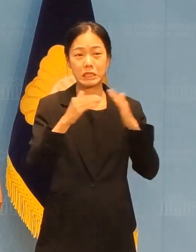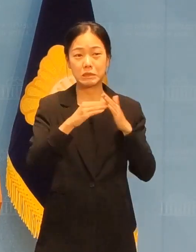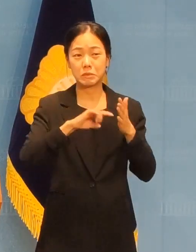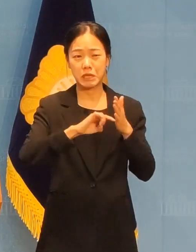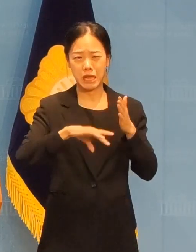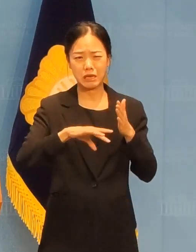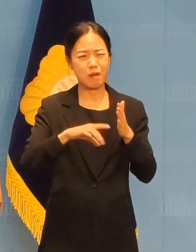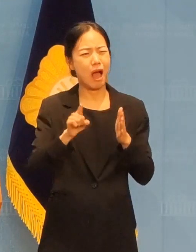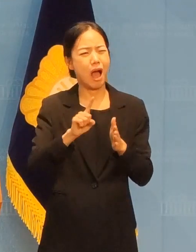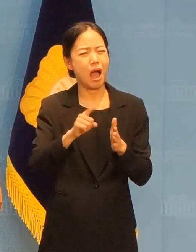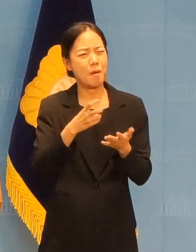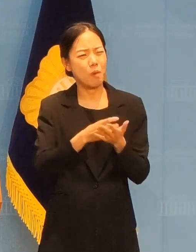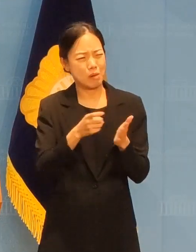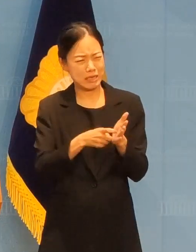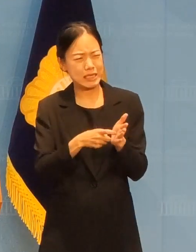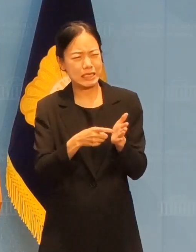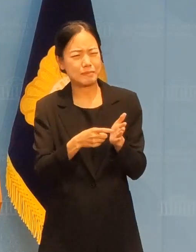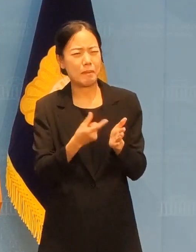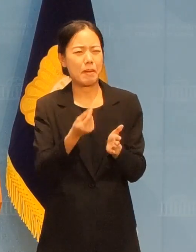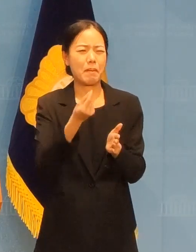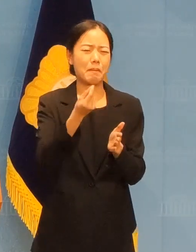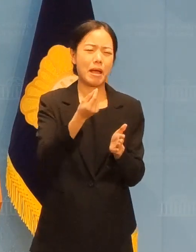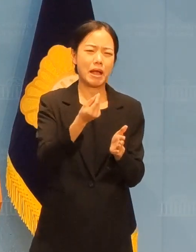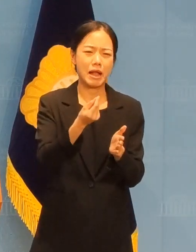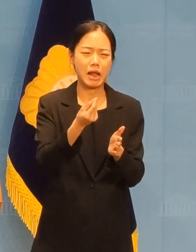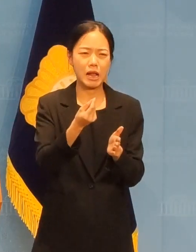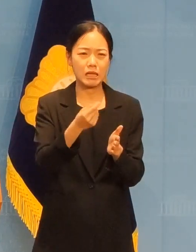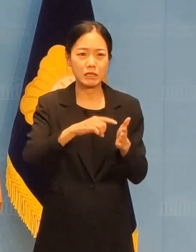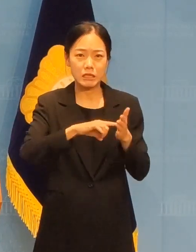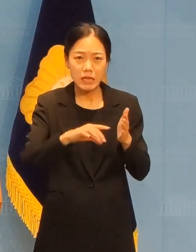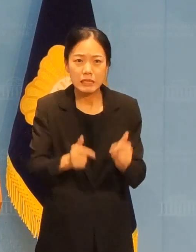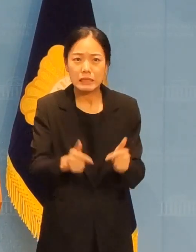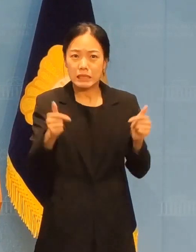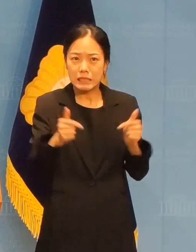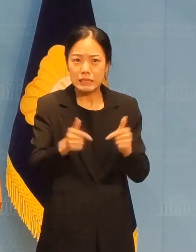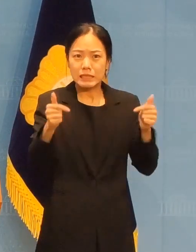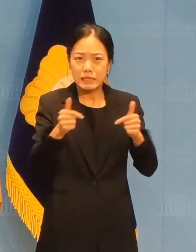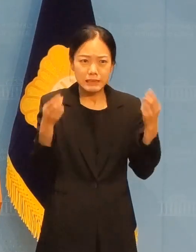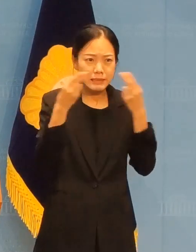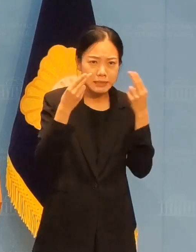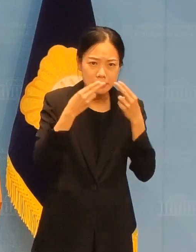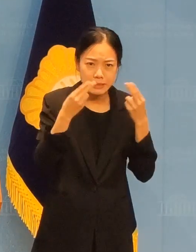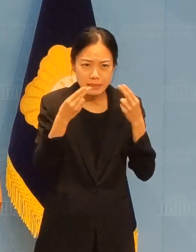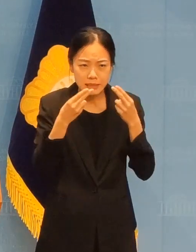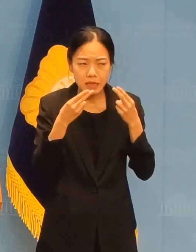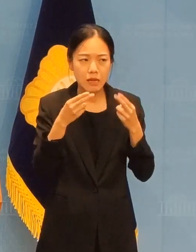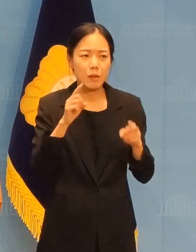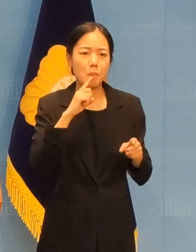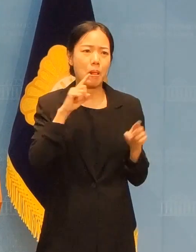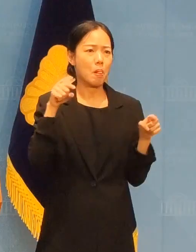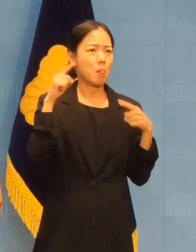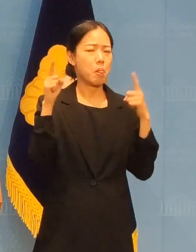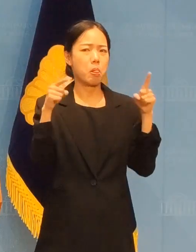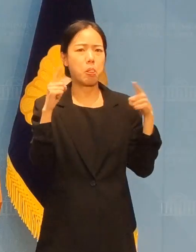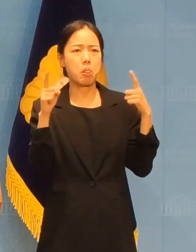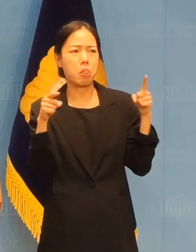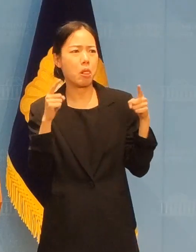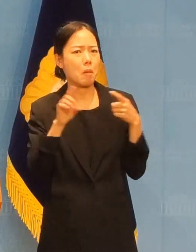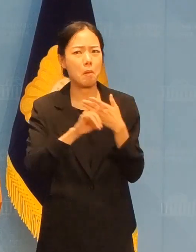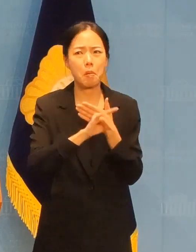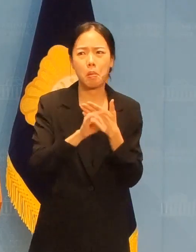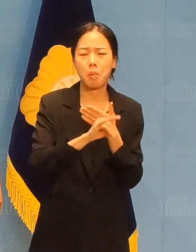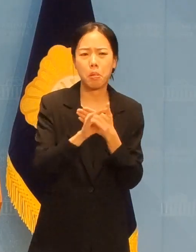급하다며 증세에만 혈안이 되어 있고 이제 와서 유체이탈 합법으로 빠져나갈 핑계만